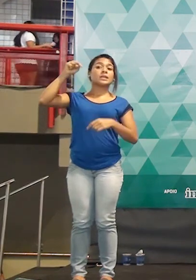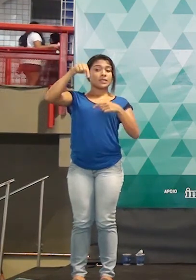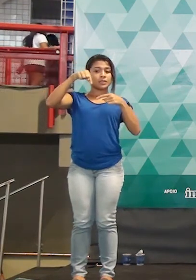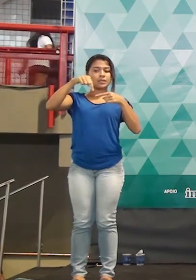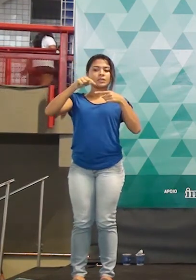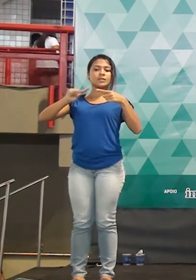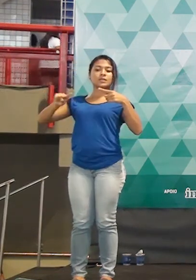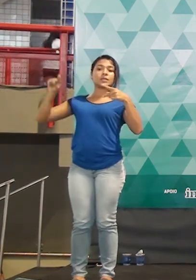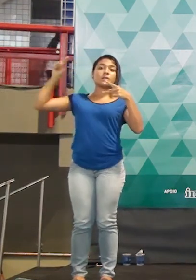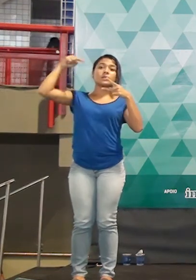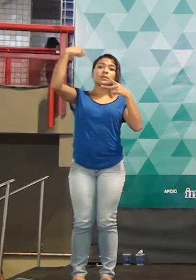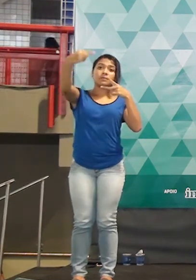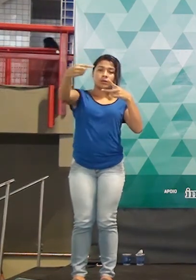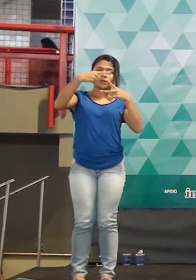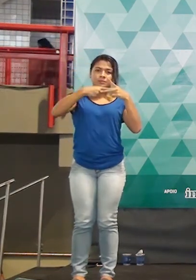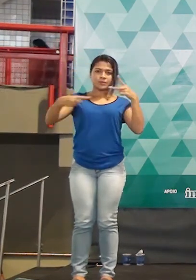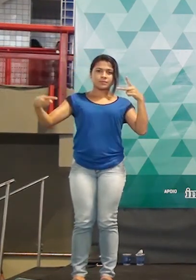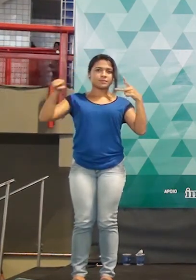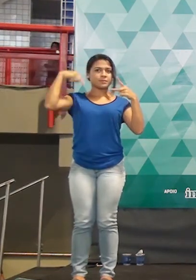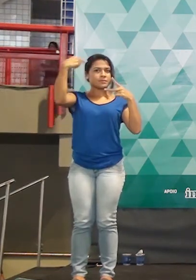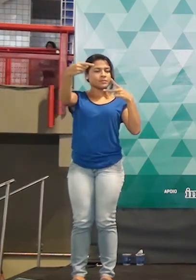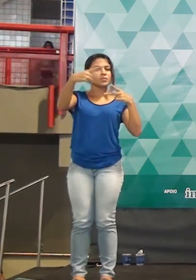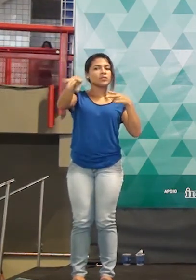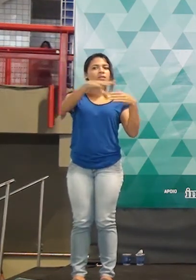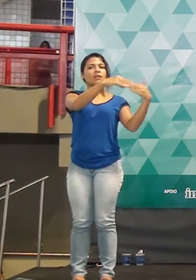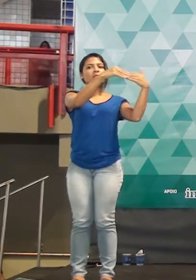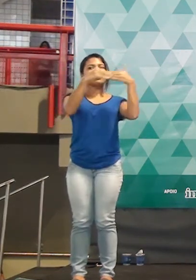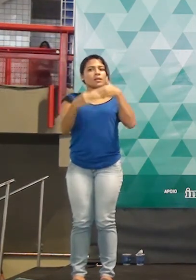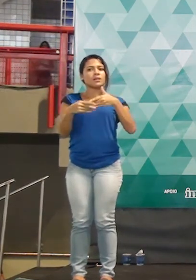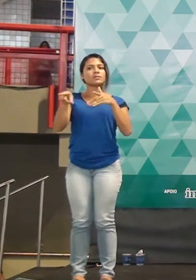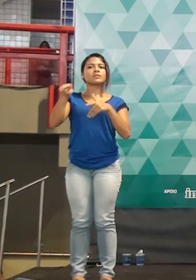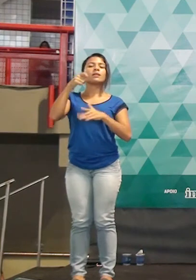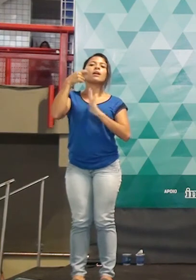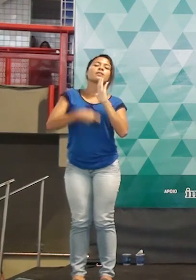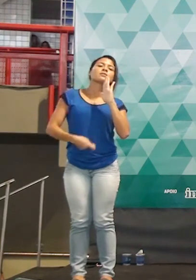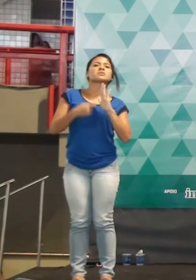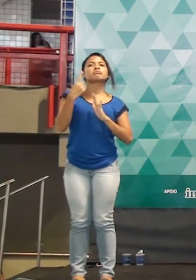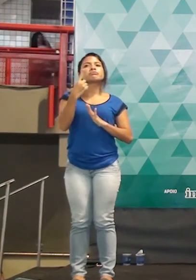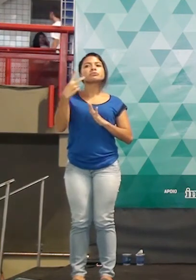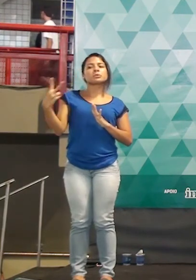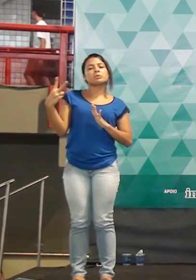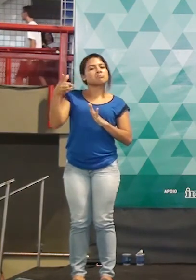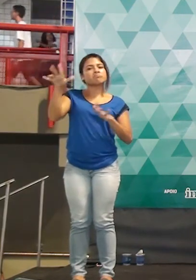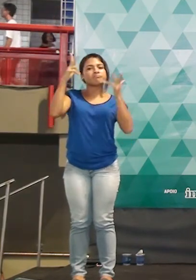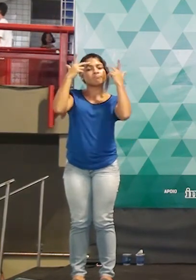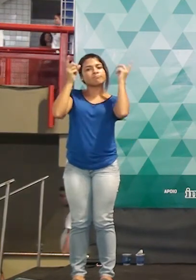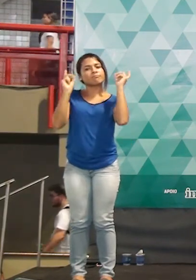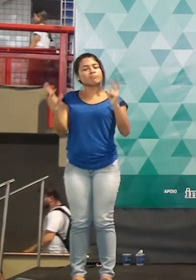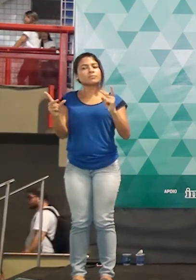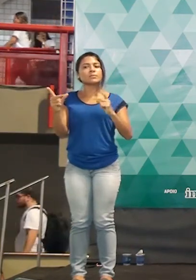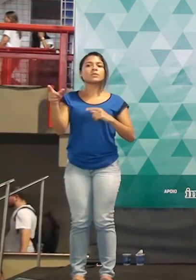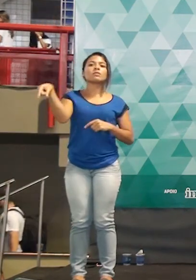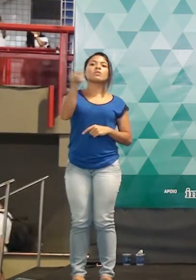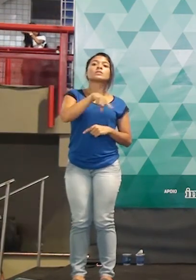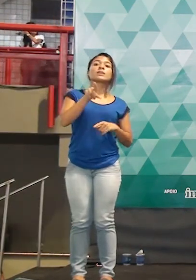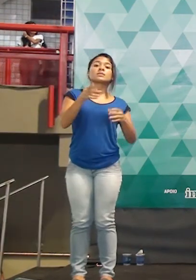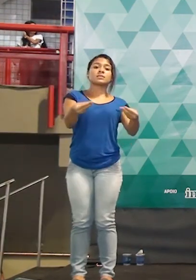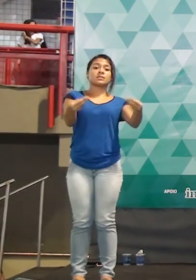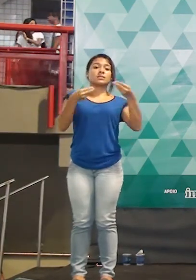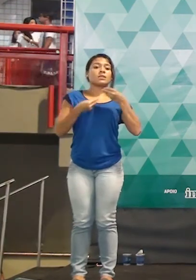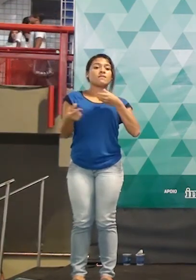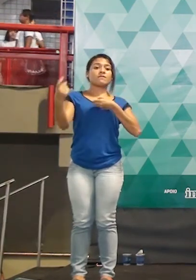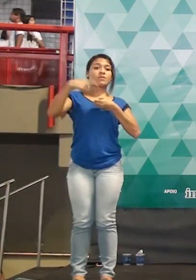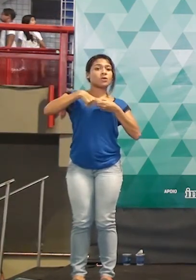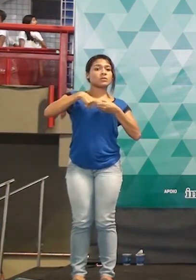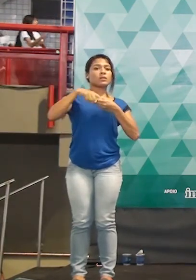15 dias, vocês vão ter que trazer uma redação, ou duas, caso queiram, e vocês vão entregar.